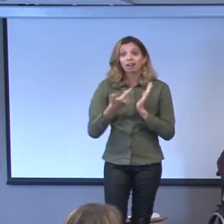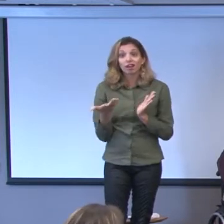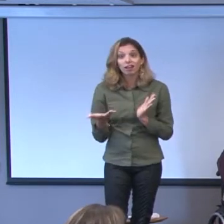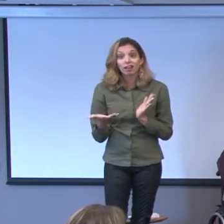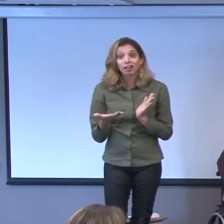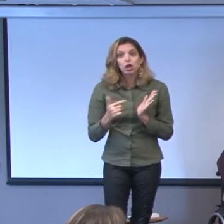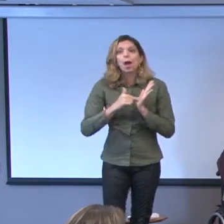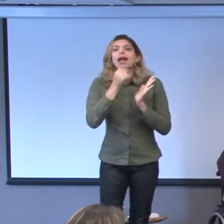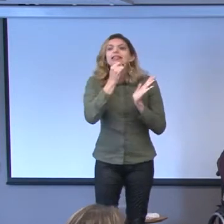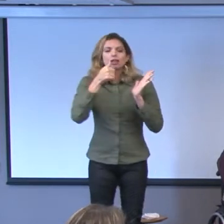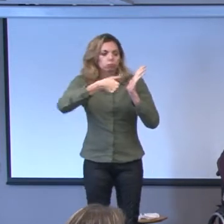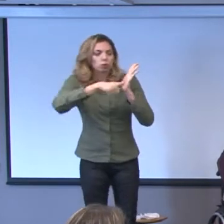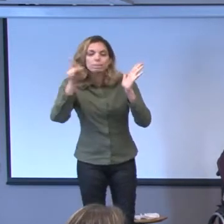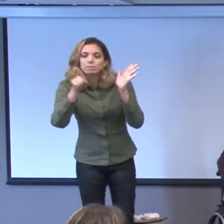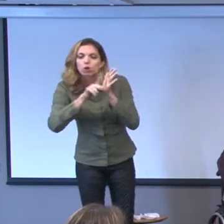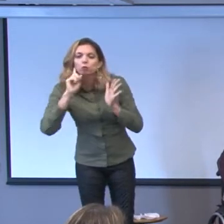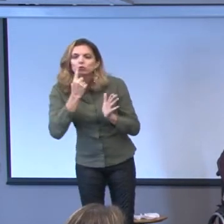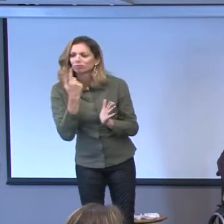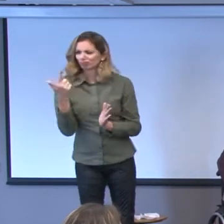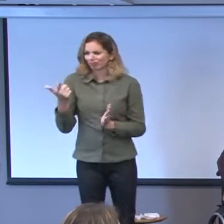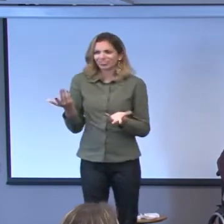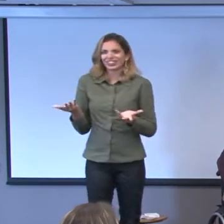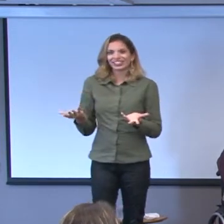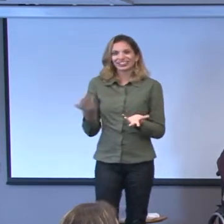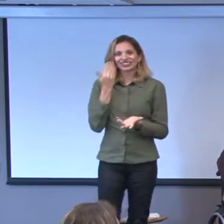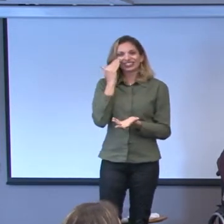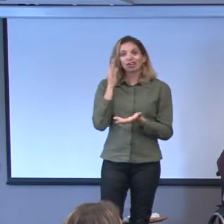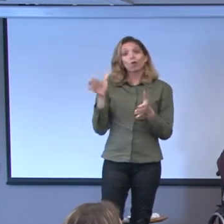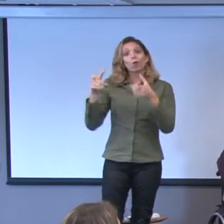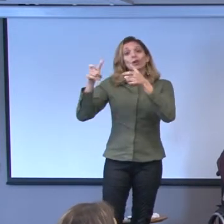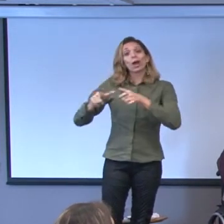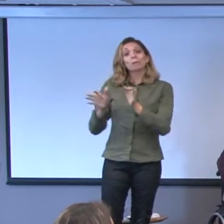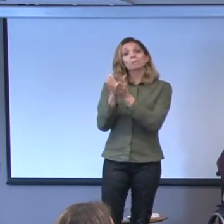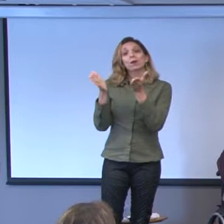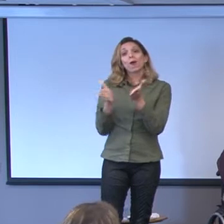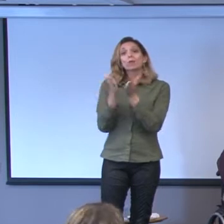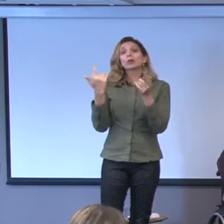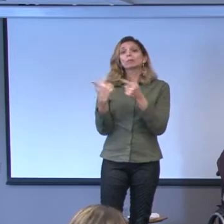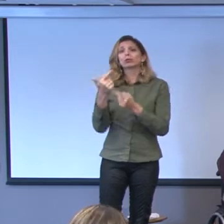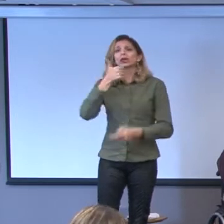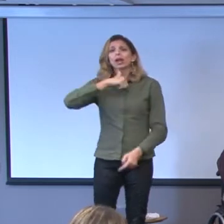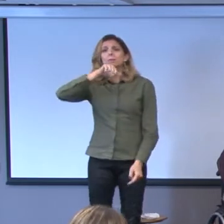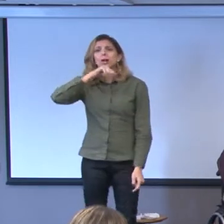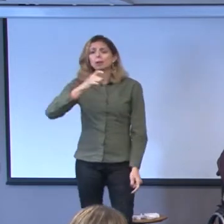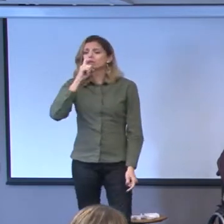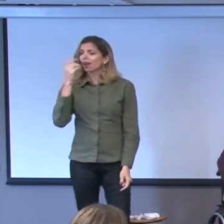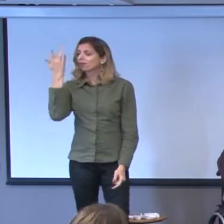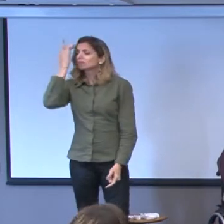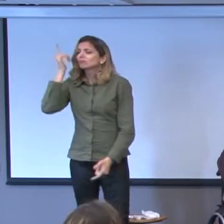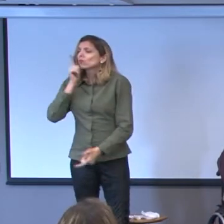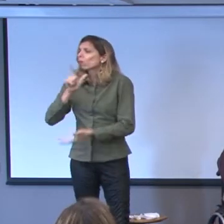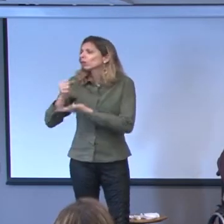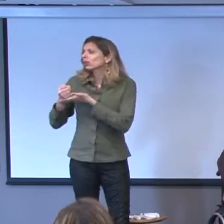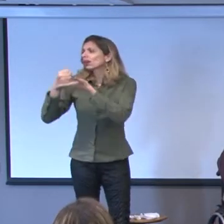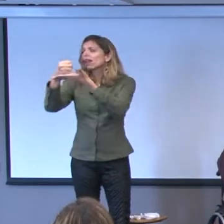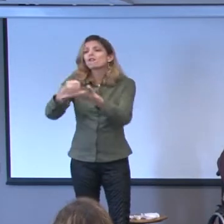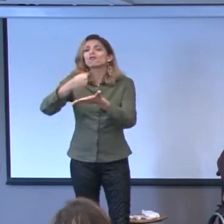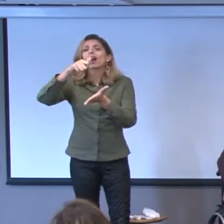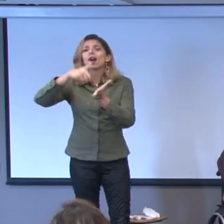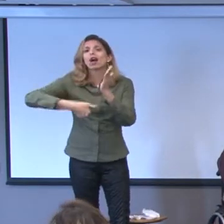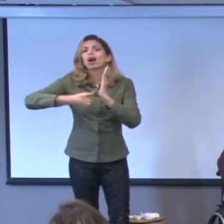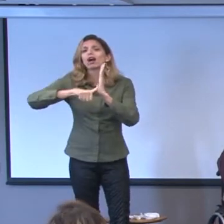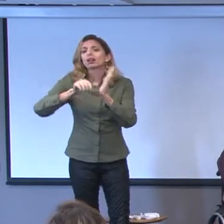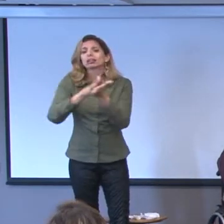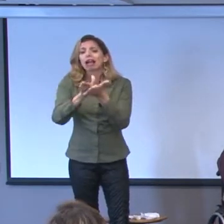Isso dizendo surdos das periferias, né? Dos lugares pobres, porque os pais não conseguiam levá-los para